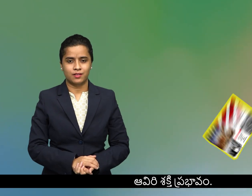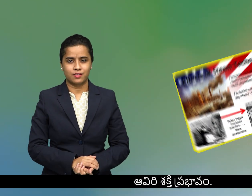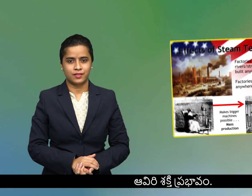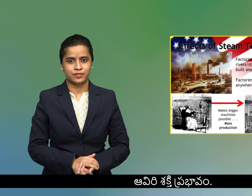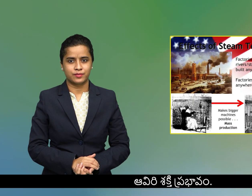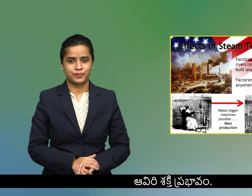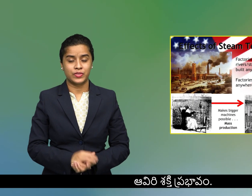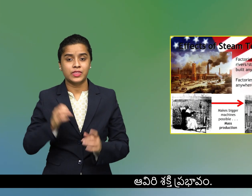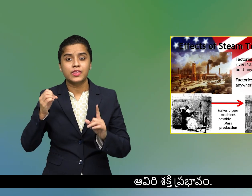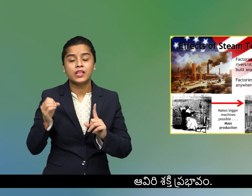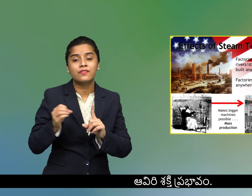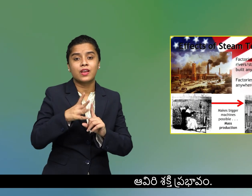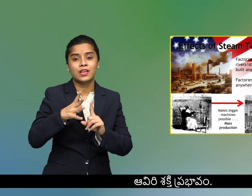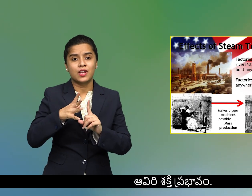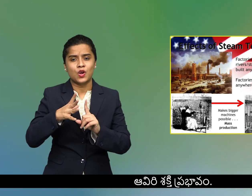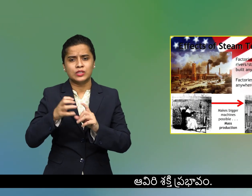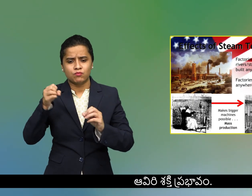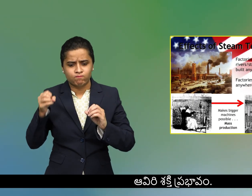ఆవిరి శక్తి ప్రభావం.